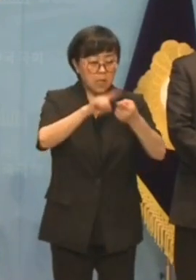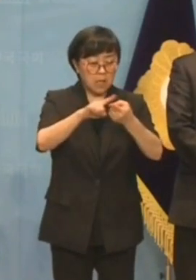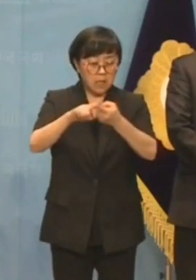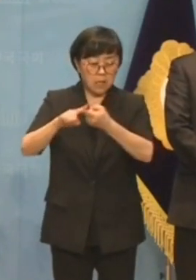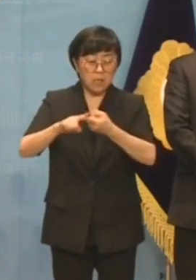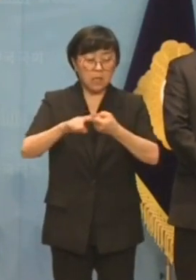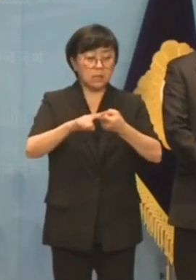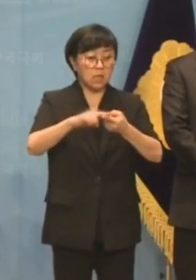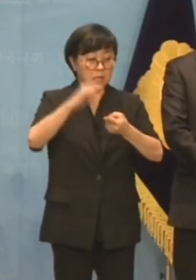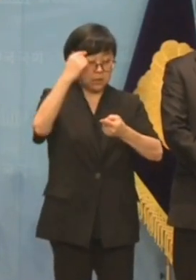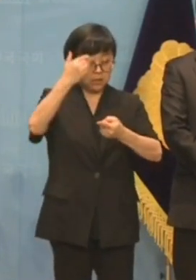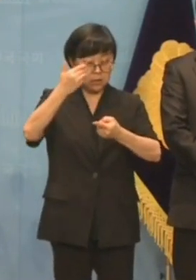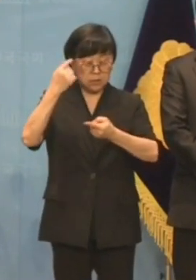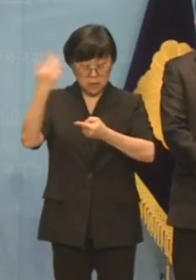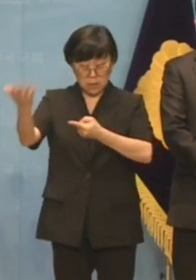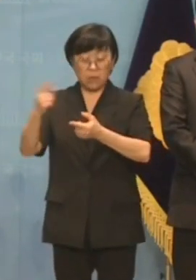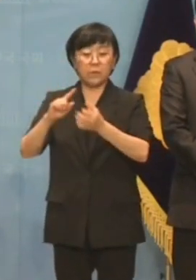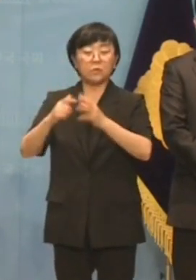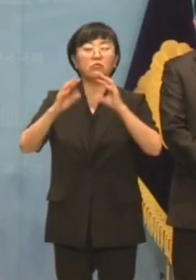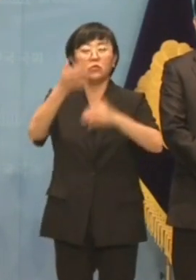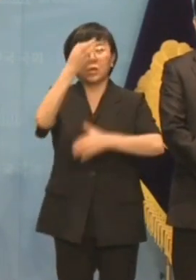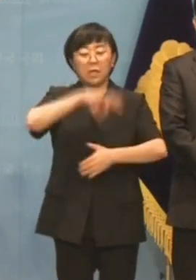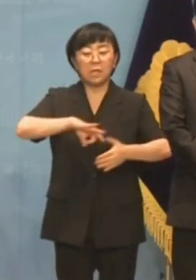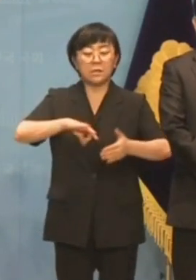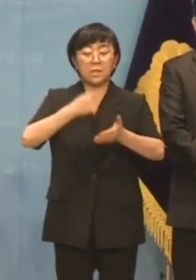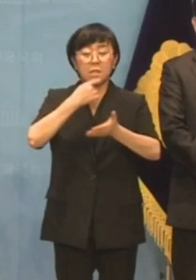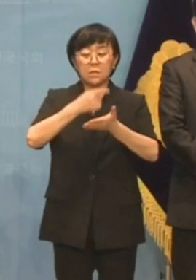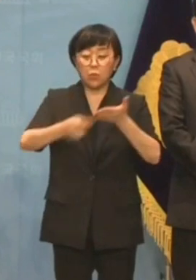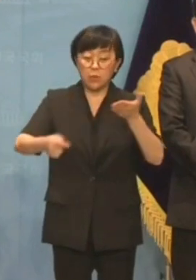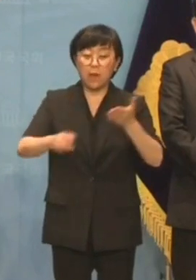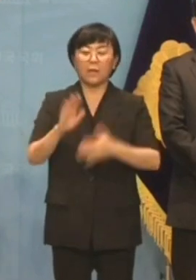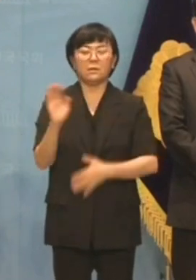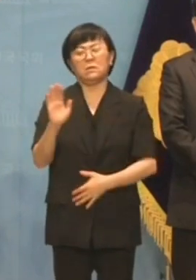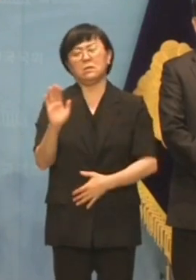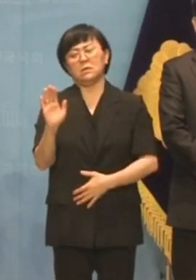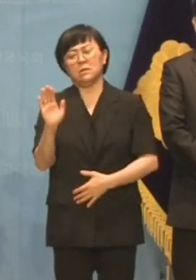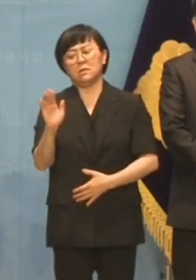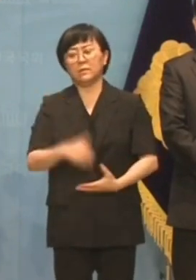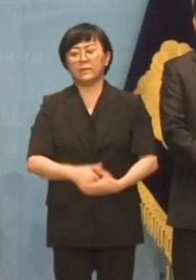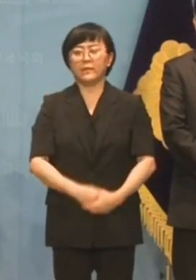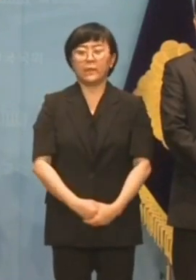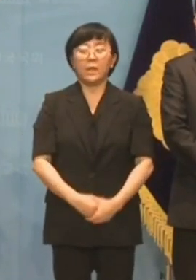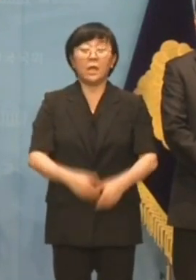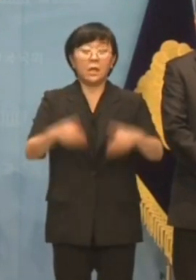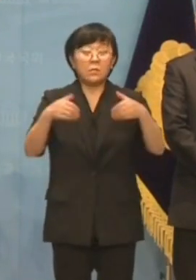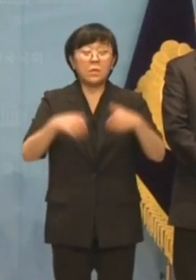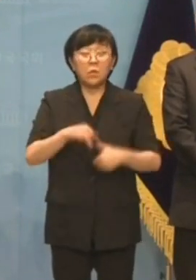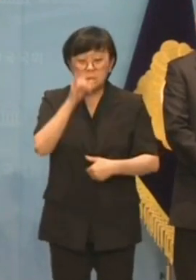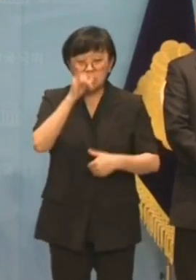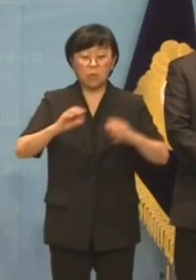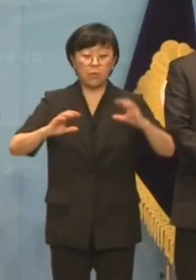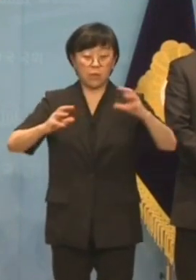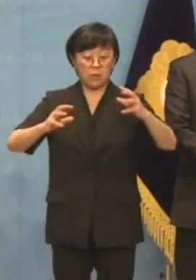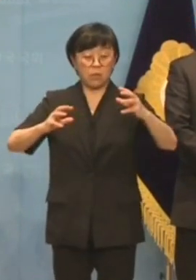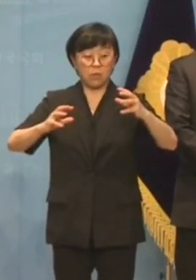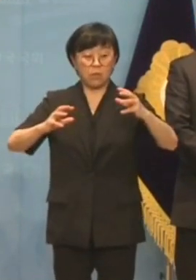대해서 질의를 하면서 국위까지 해치려고 하진 않습니다. 필요한 부분,